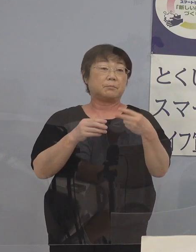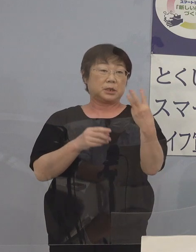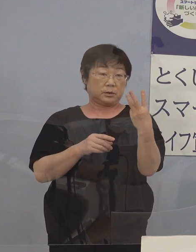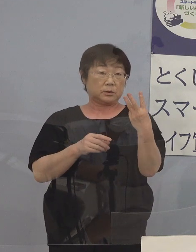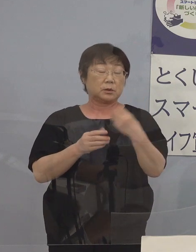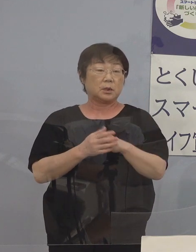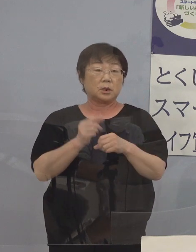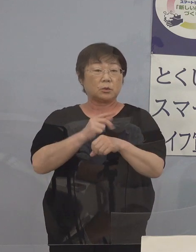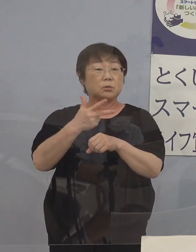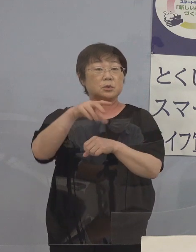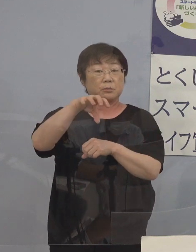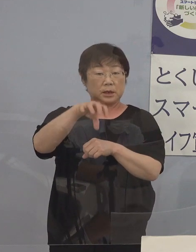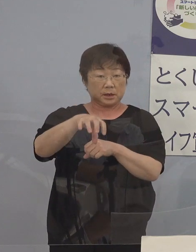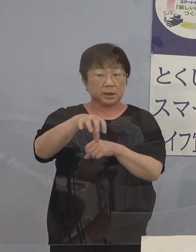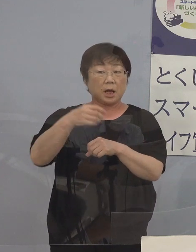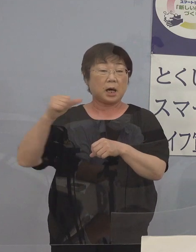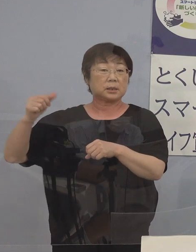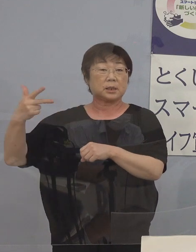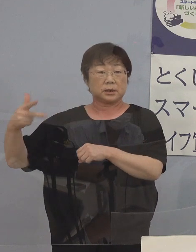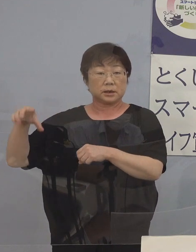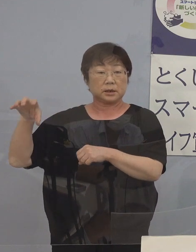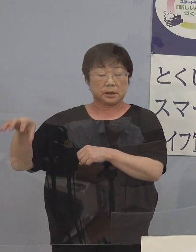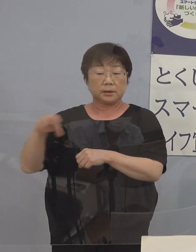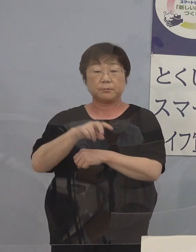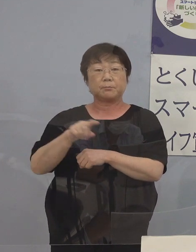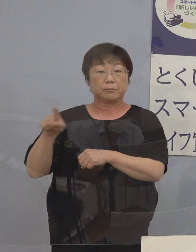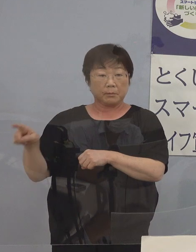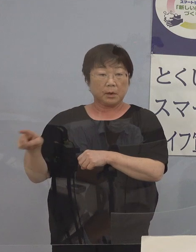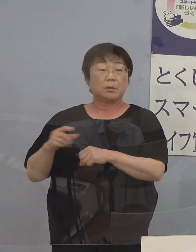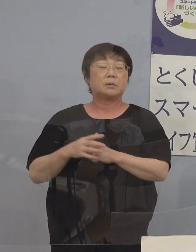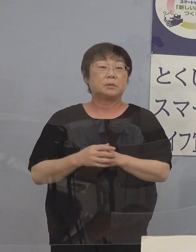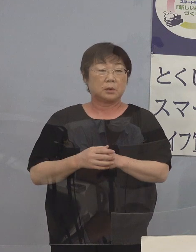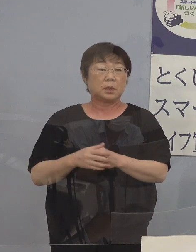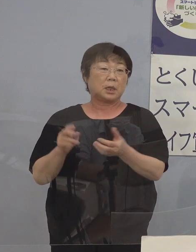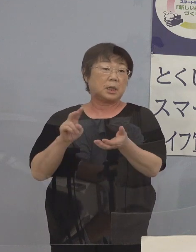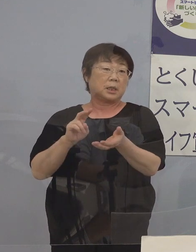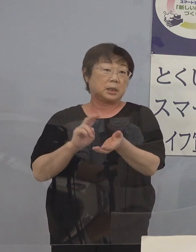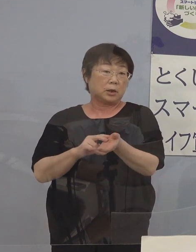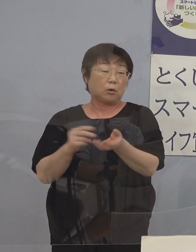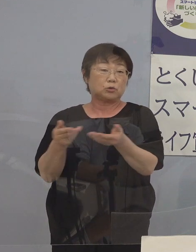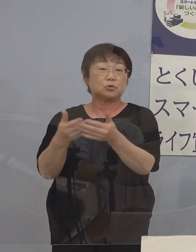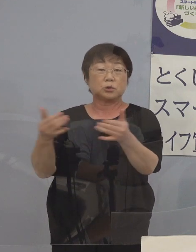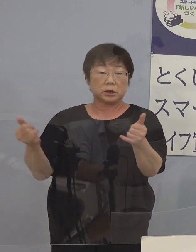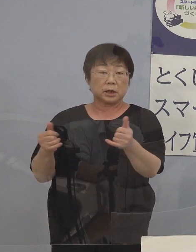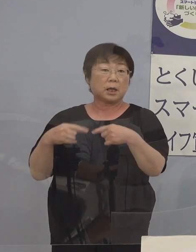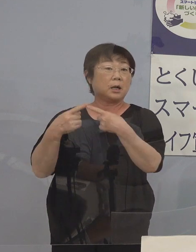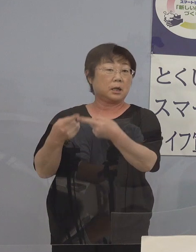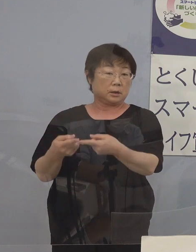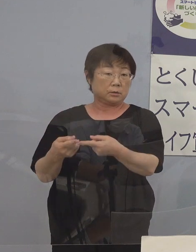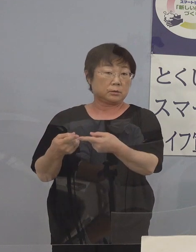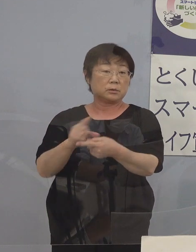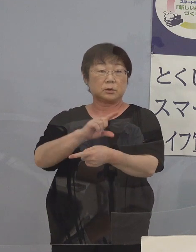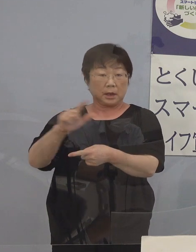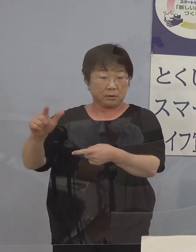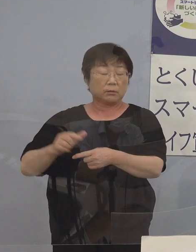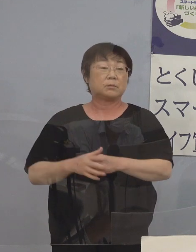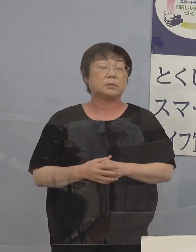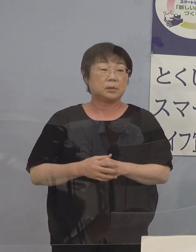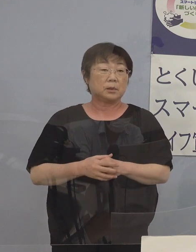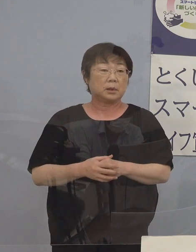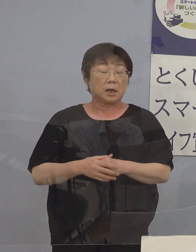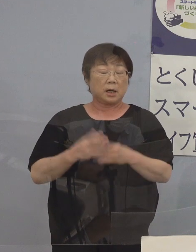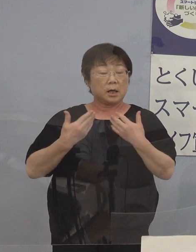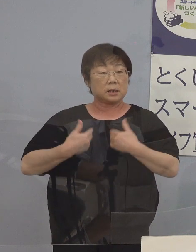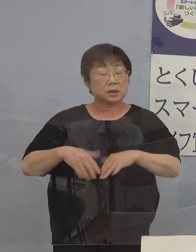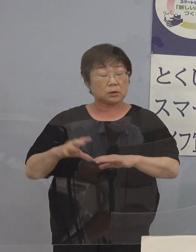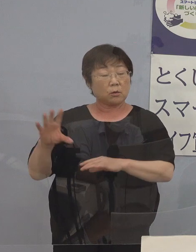最初の徳島市、阿南市の2ホテルも医療従事者の皆さん方などですね、もちろん